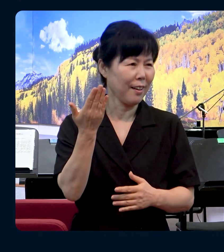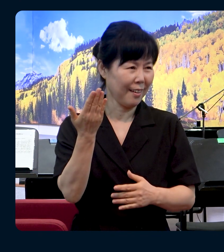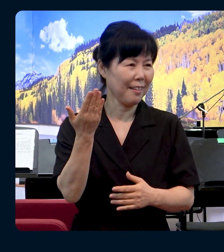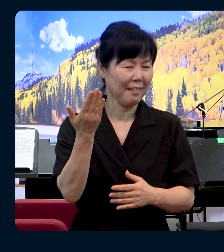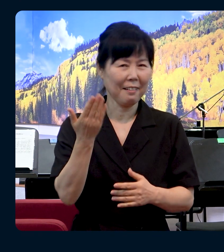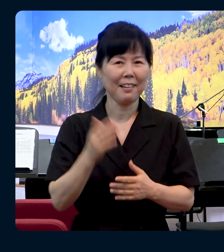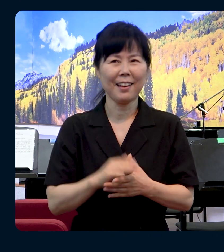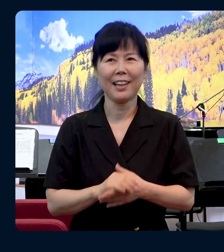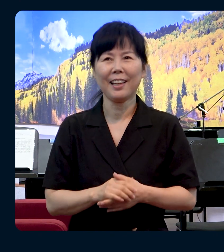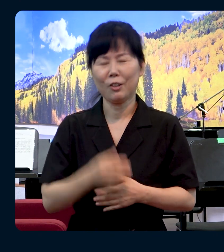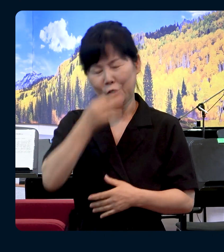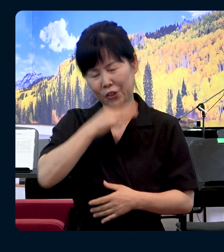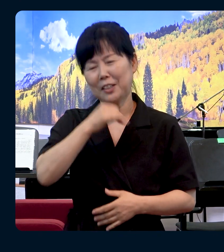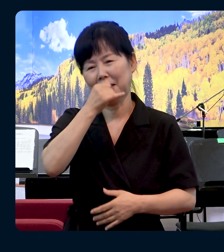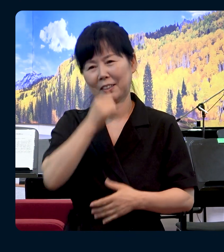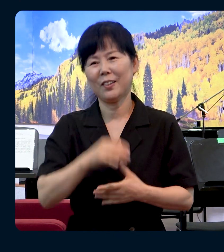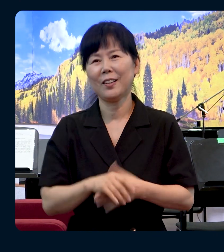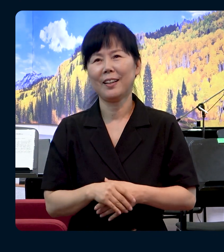일이 있는 거예요.